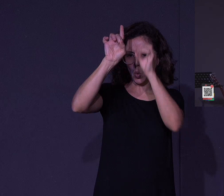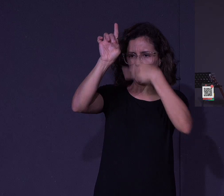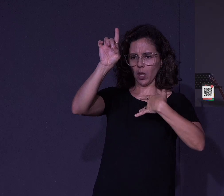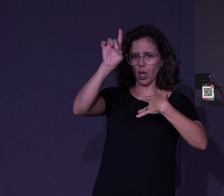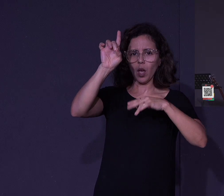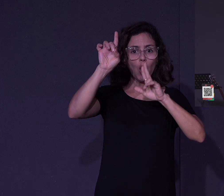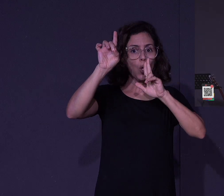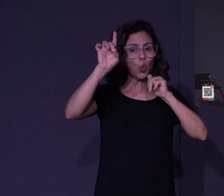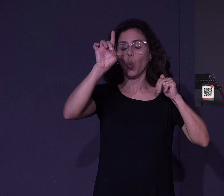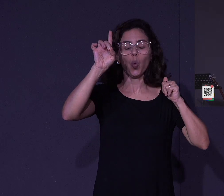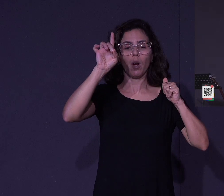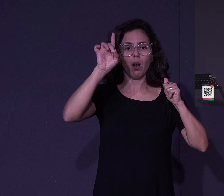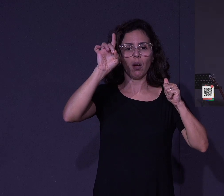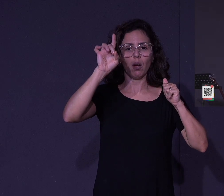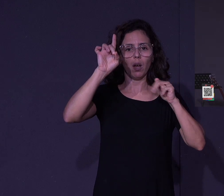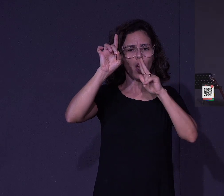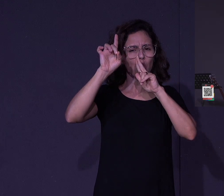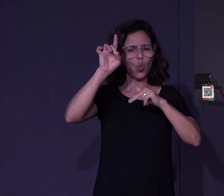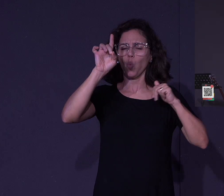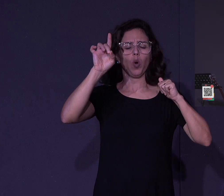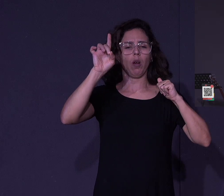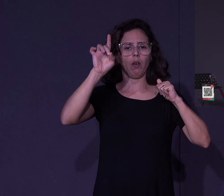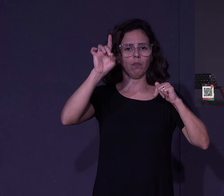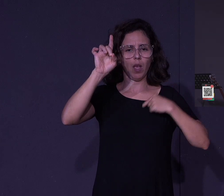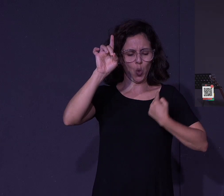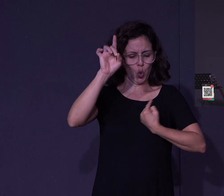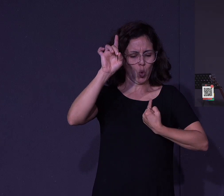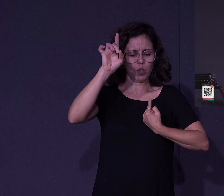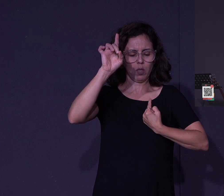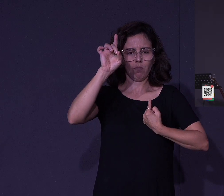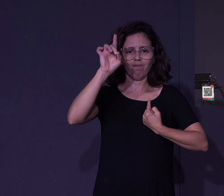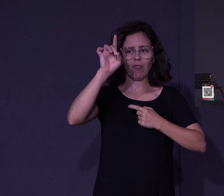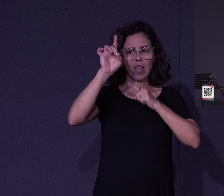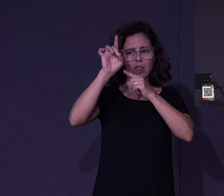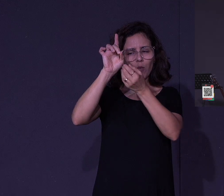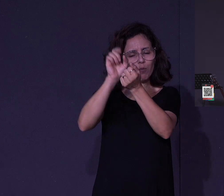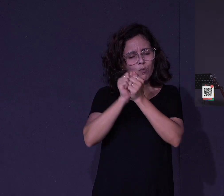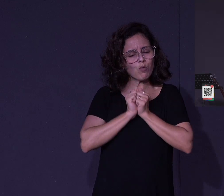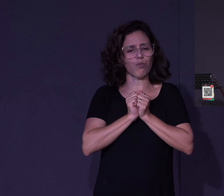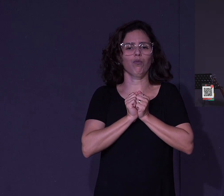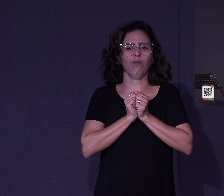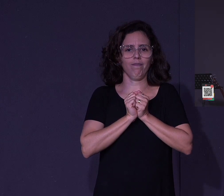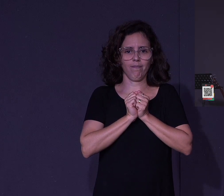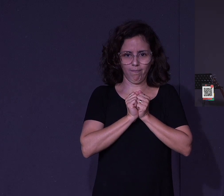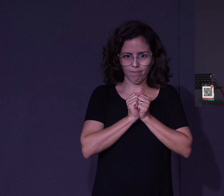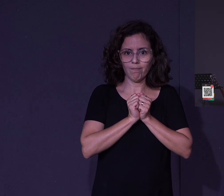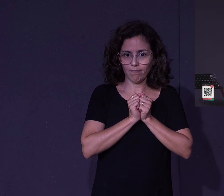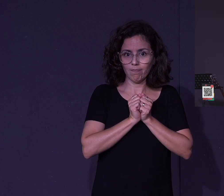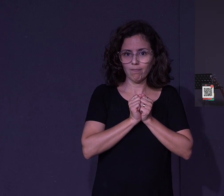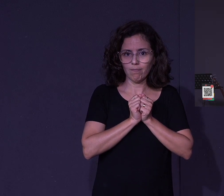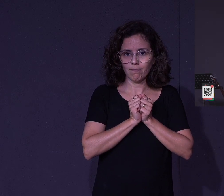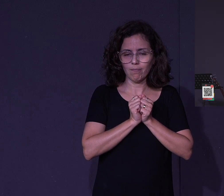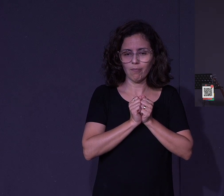Ele nunca nos deixa só. Salmo 91, verso 15, olha o que diz o texto: Ele